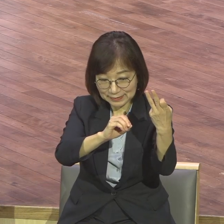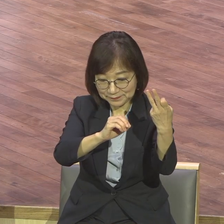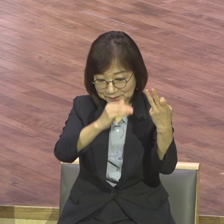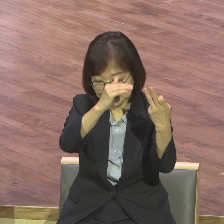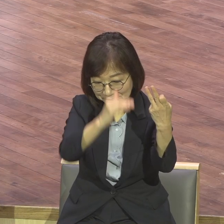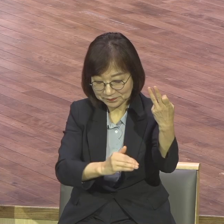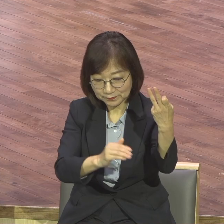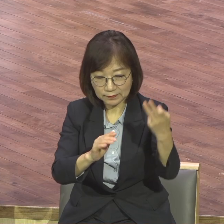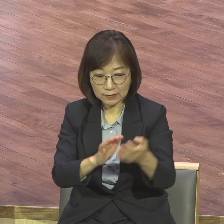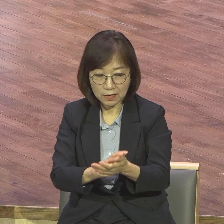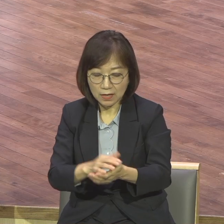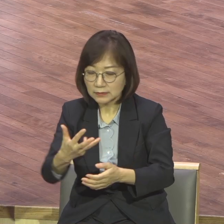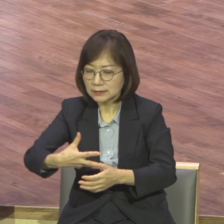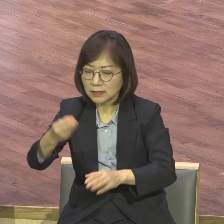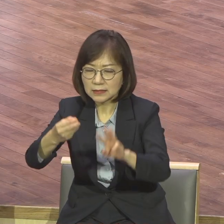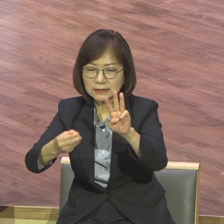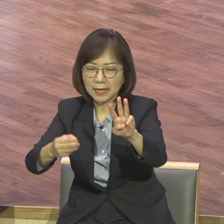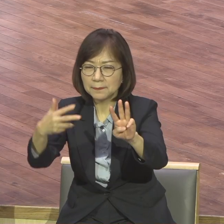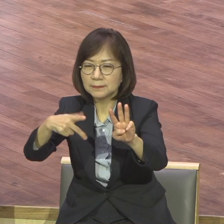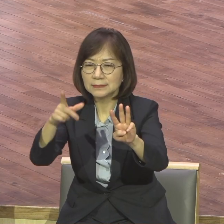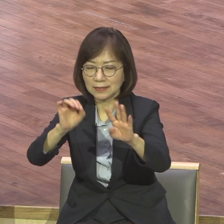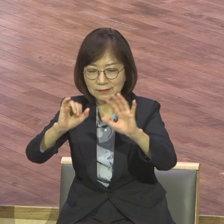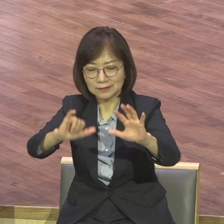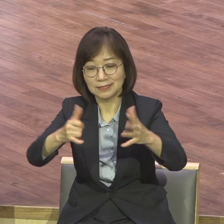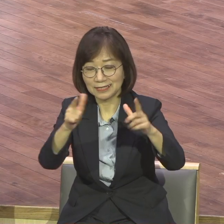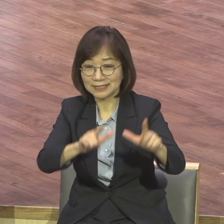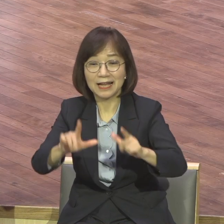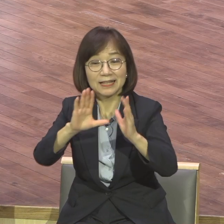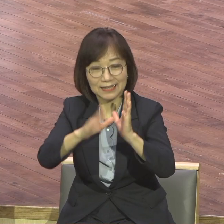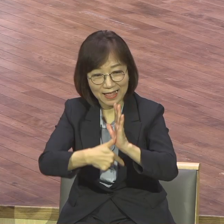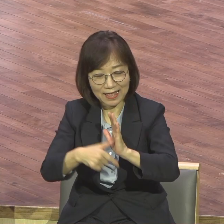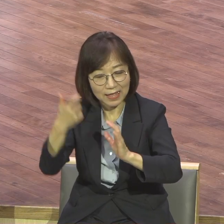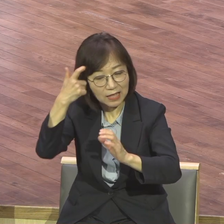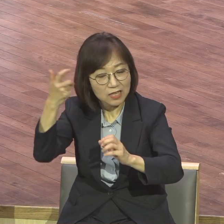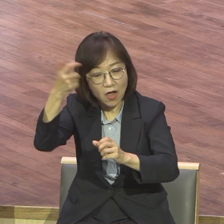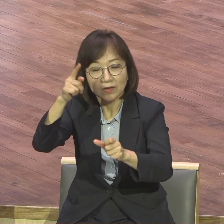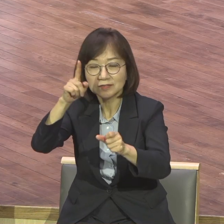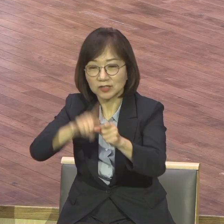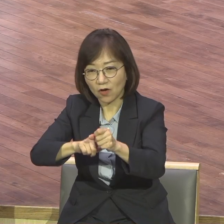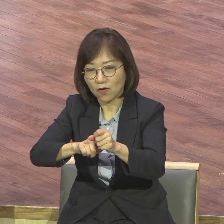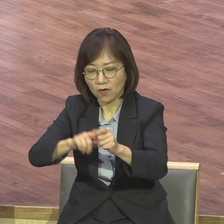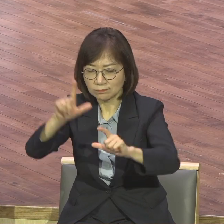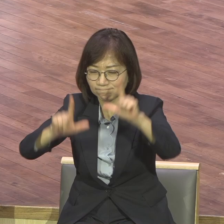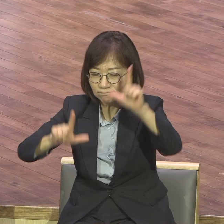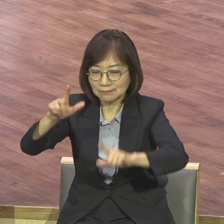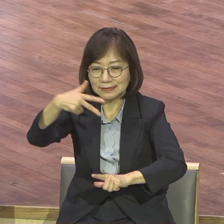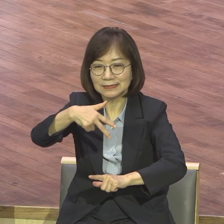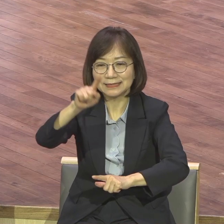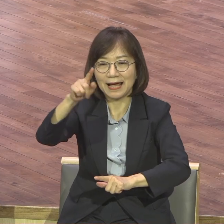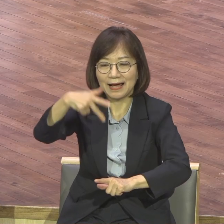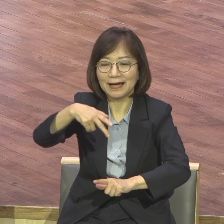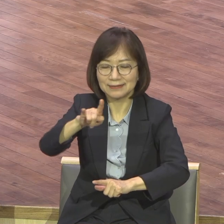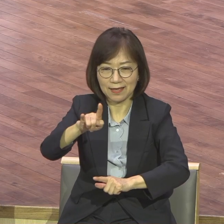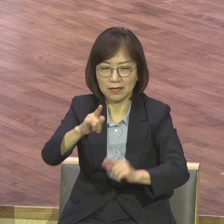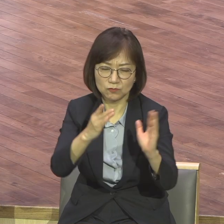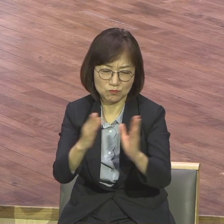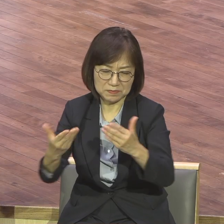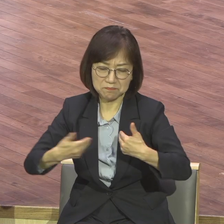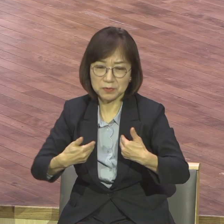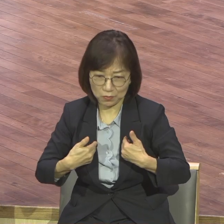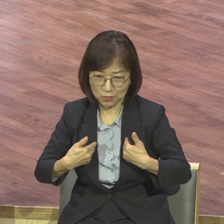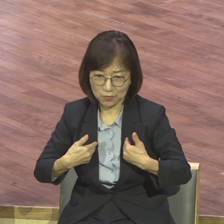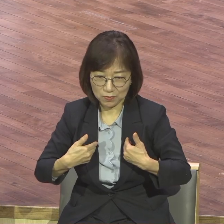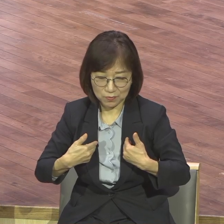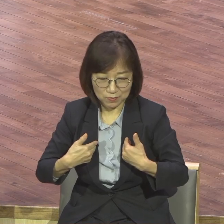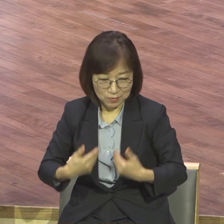현장에서 어떤 영적 자세를 가지고 살아가야 하는지, 어떤 영적 자세로 살아가야 하는지에 대해서 적용을